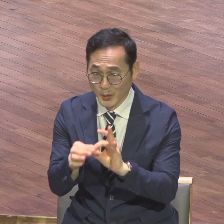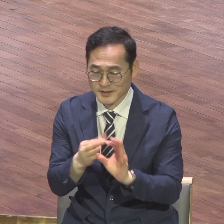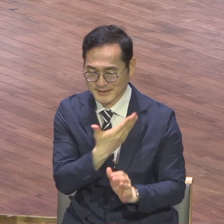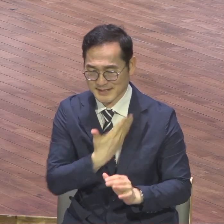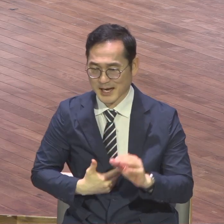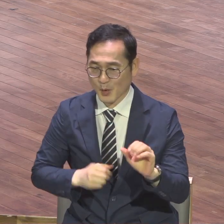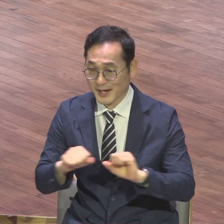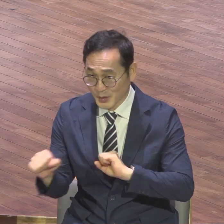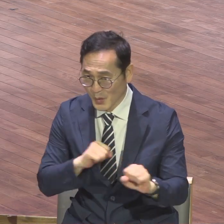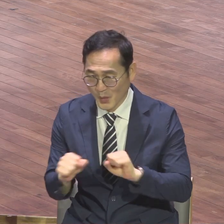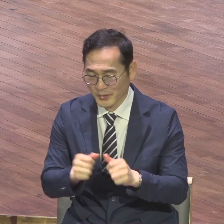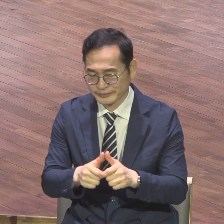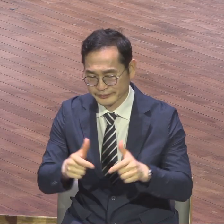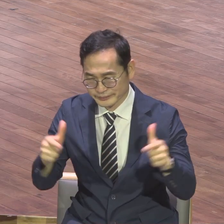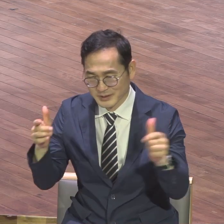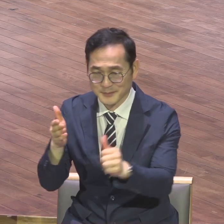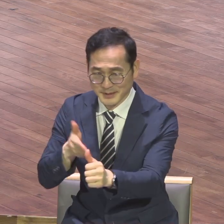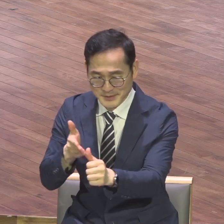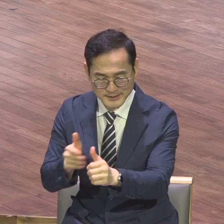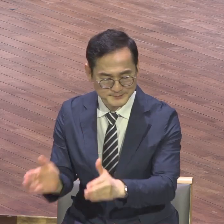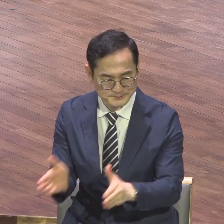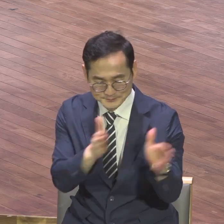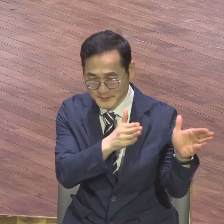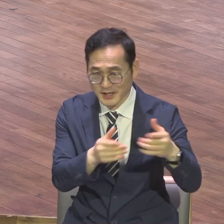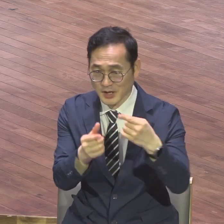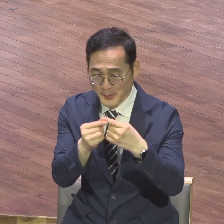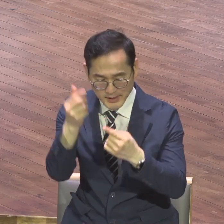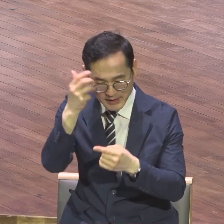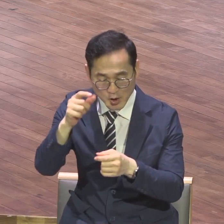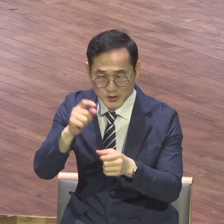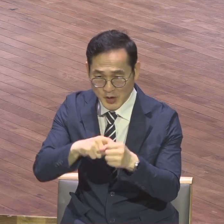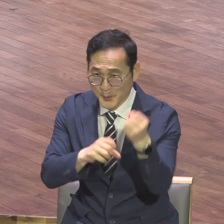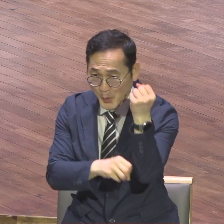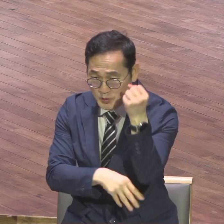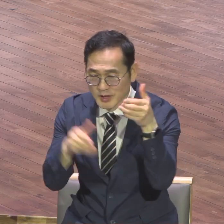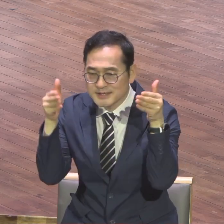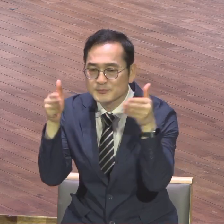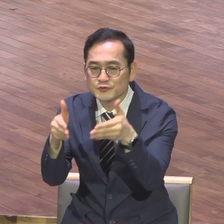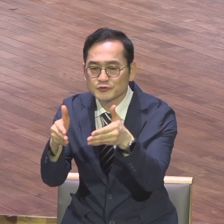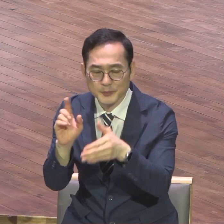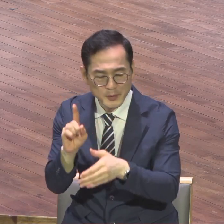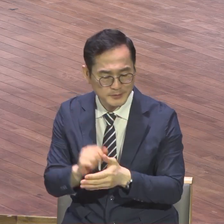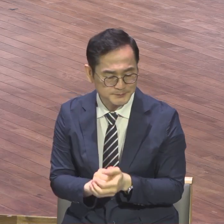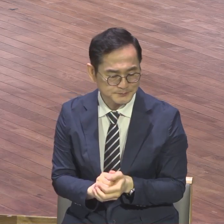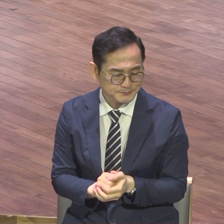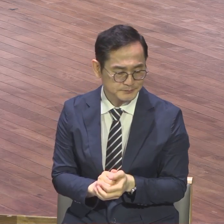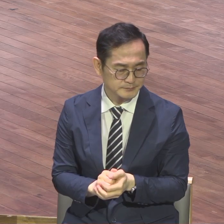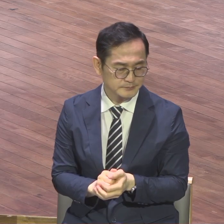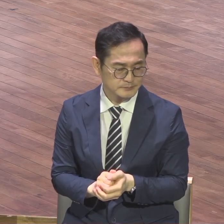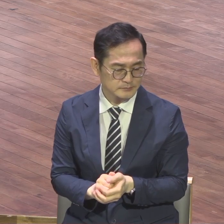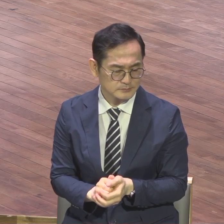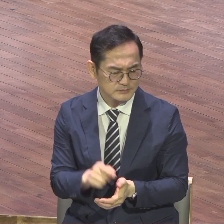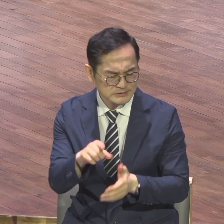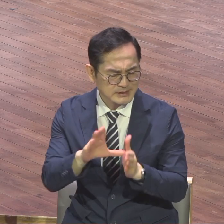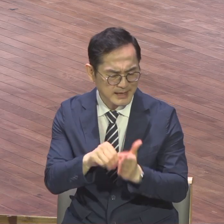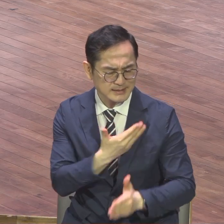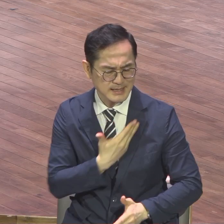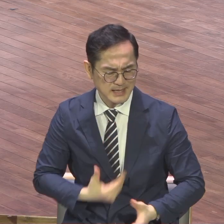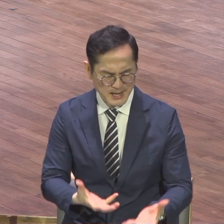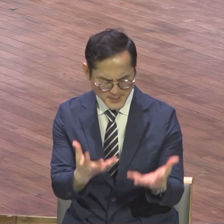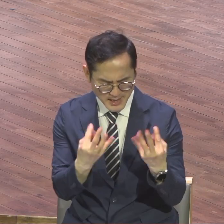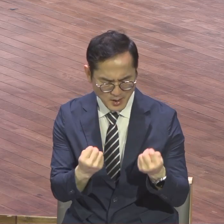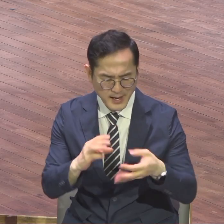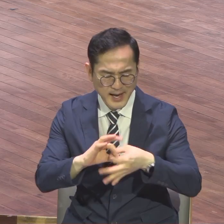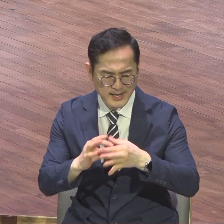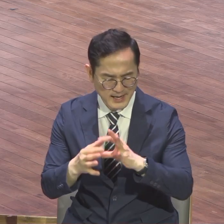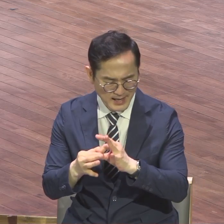첫째로 영적 본질에 집중하는 지혜입니다. 1절 봅니다. 그때의 제자가 더 많아졌는데